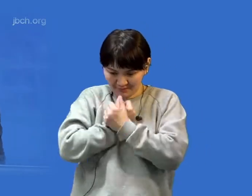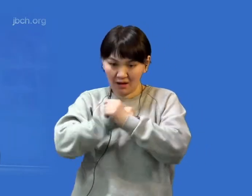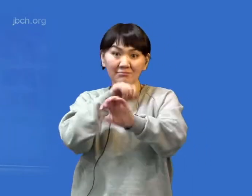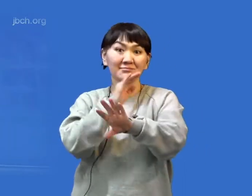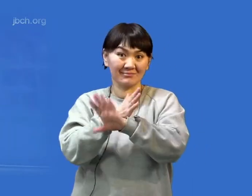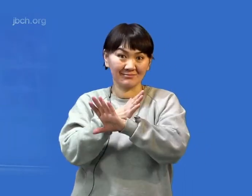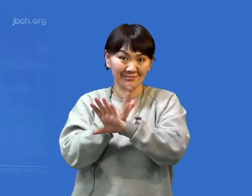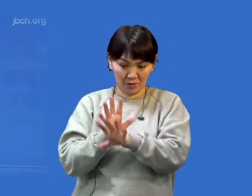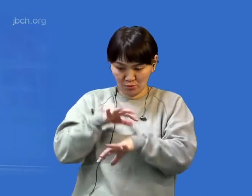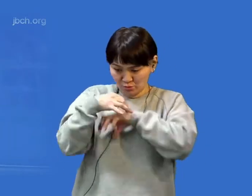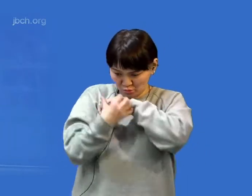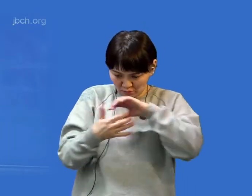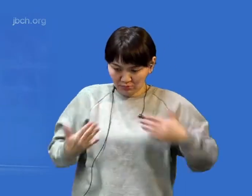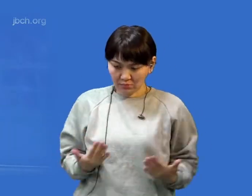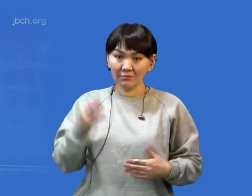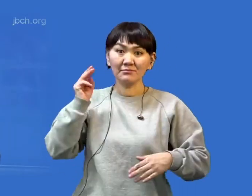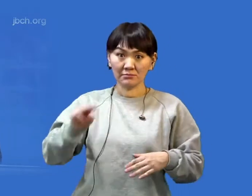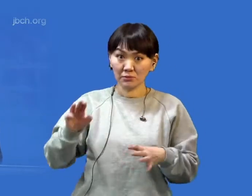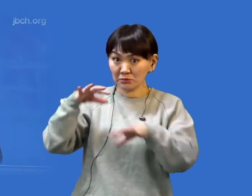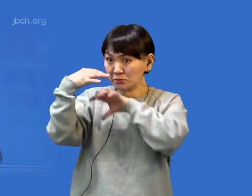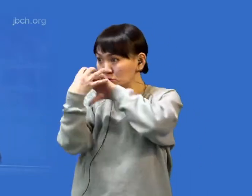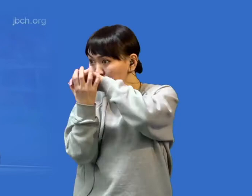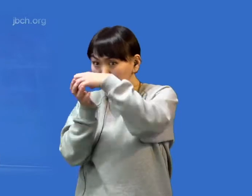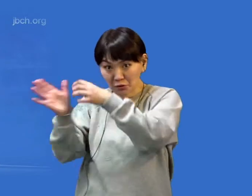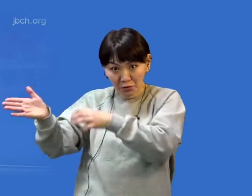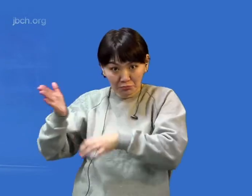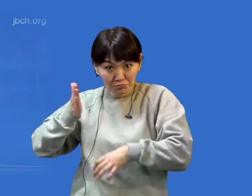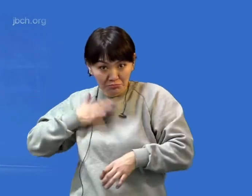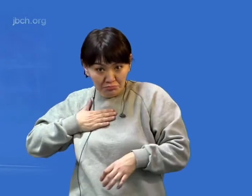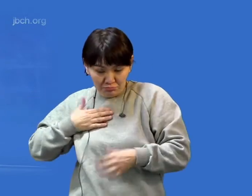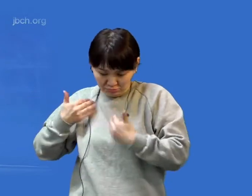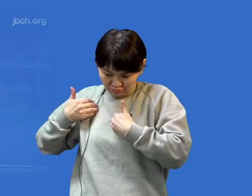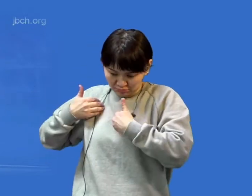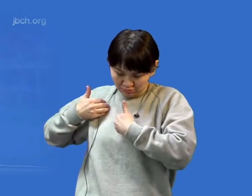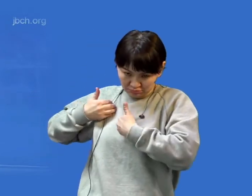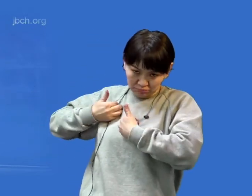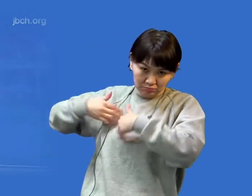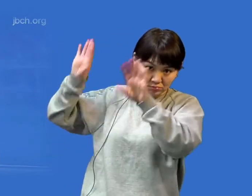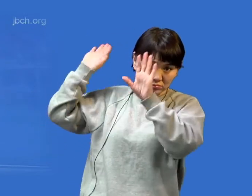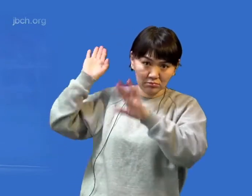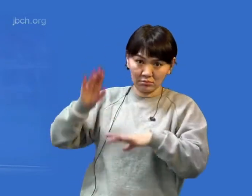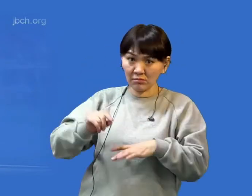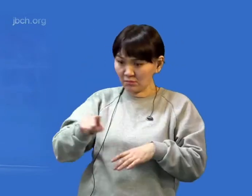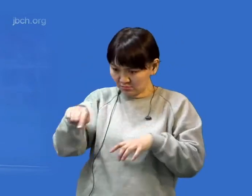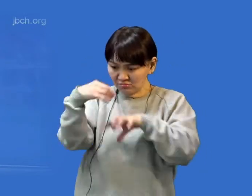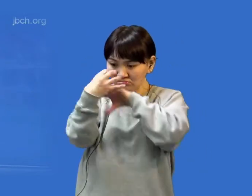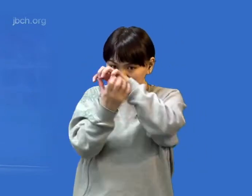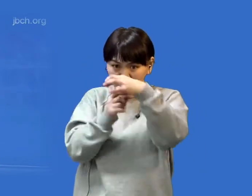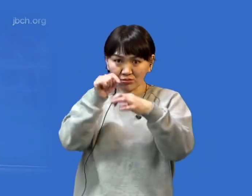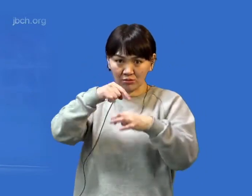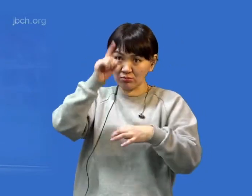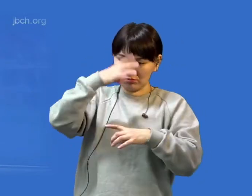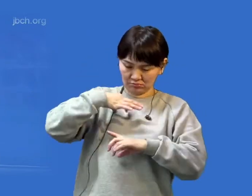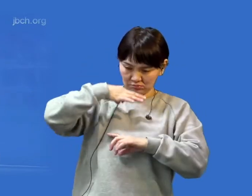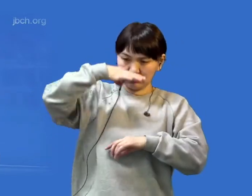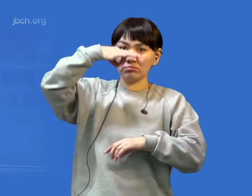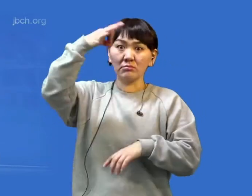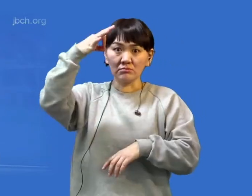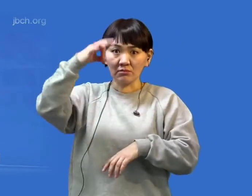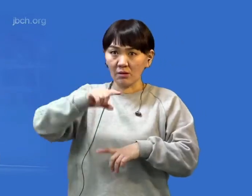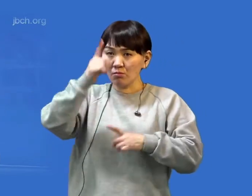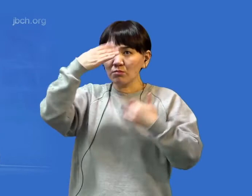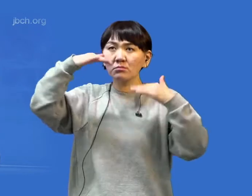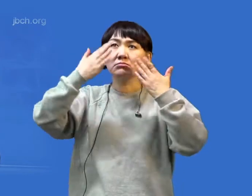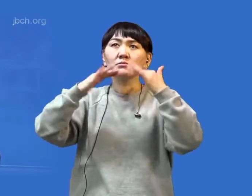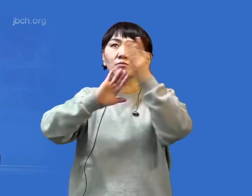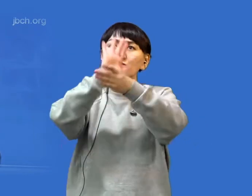энэ ертөнцид амьдарч байгаа гэсэн энэ ертөнцийнх биш. Энэ ертөнциос эзнэр сонгогдсон хүн. Төвний хаанчлал руу орохоор тусгаарлагдсан